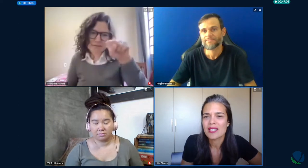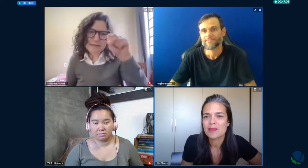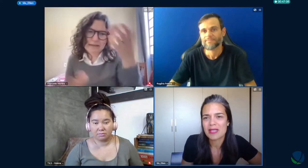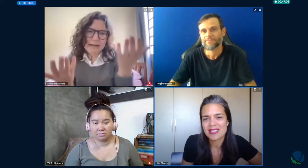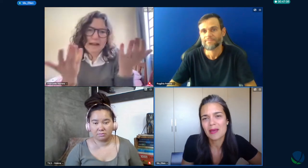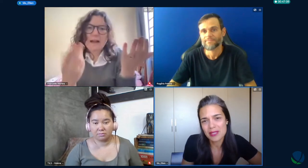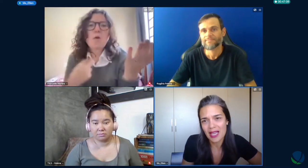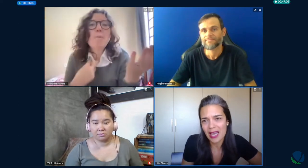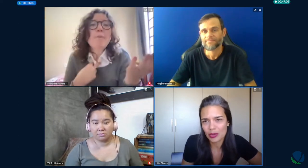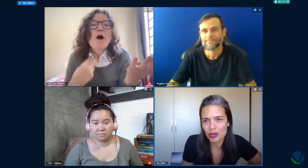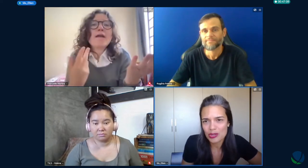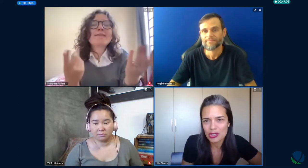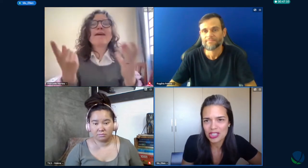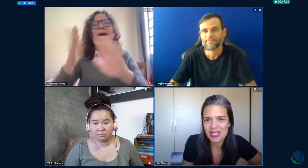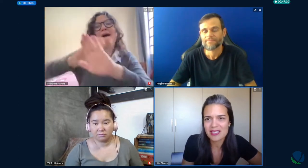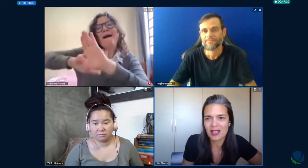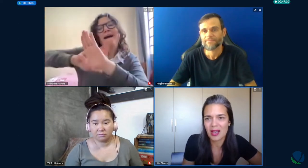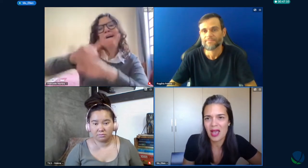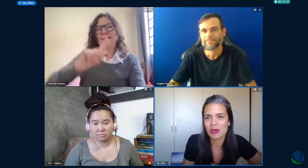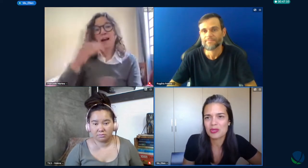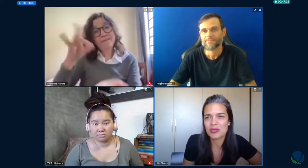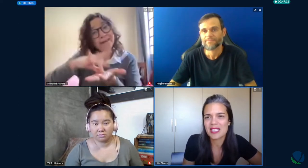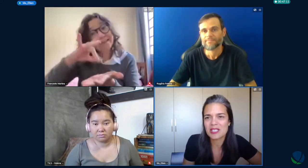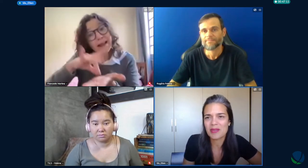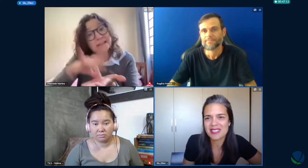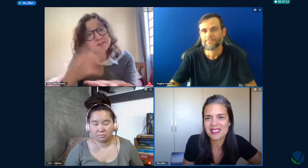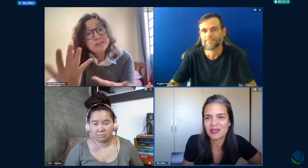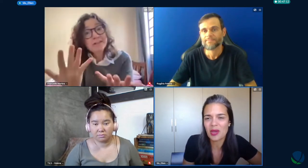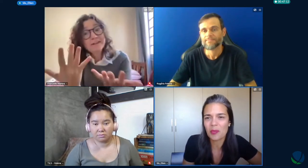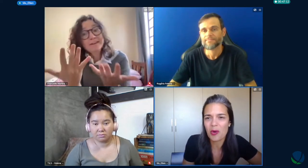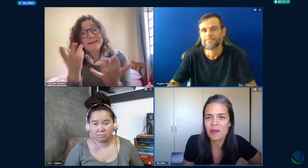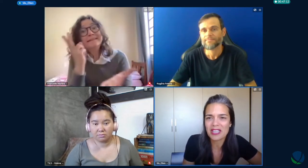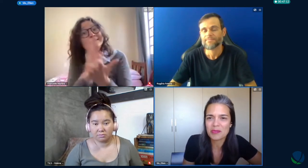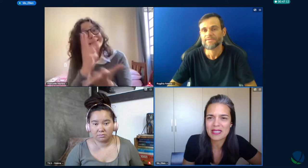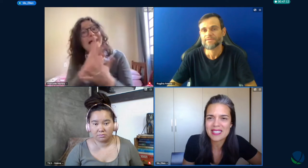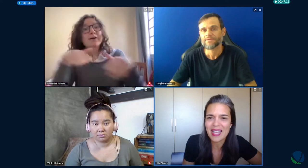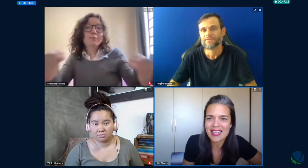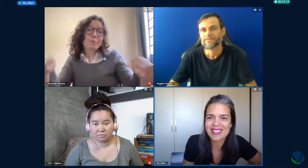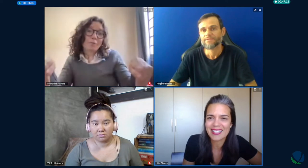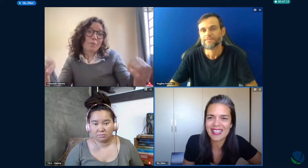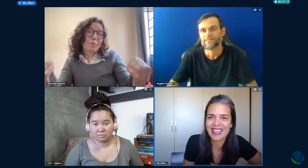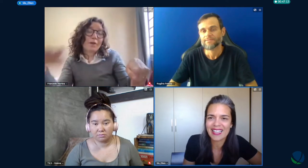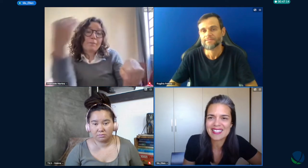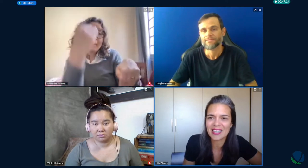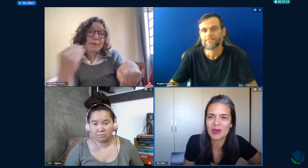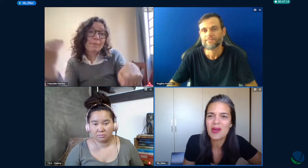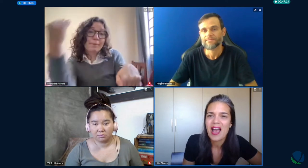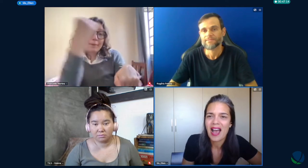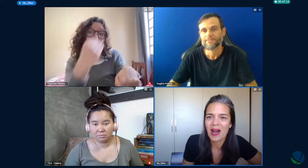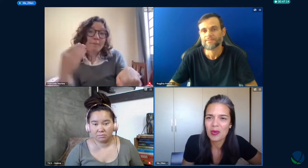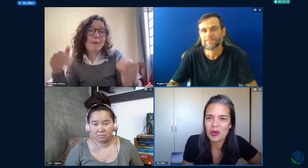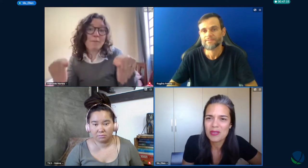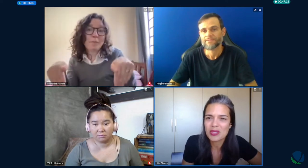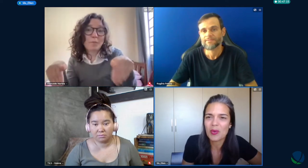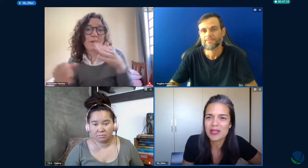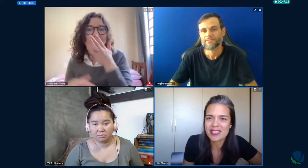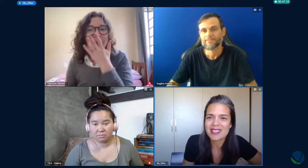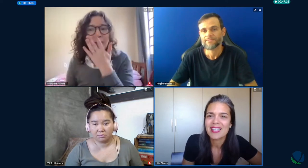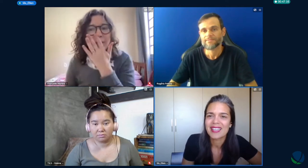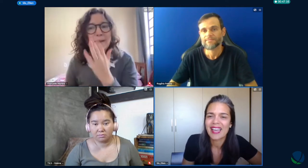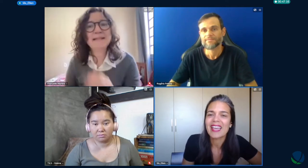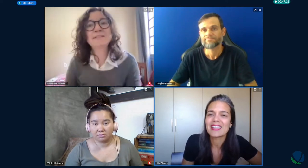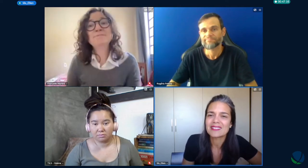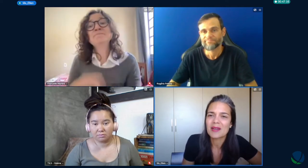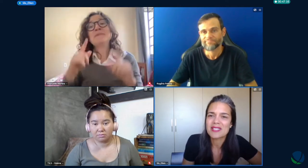Porque nós precisamos, claro, todos os dias, os surdos eles precisam ter um pouco mais de paciência em relação a algumas